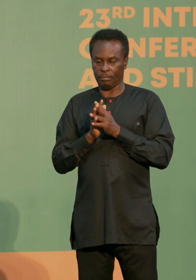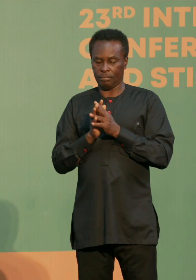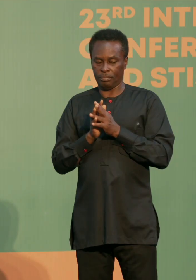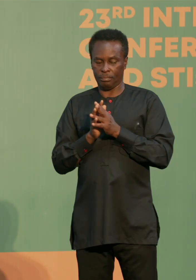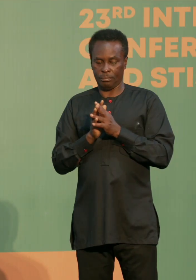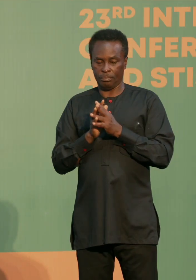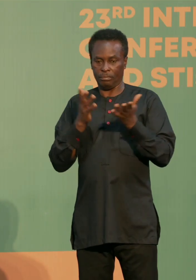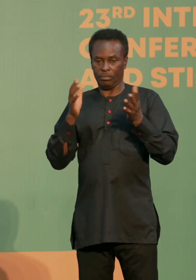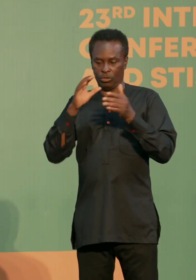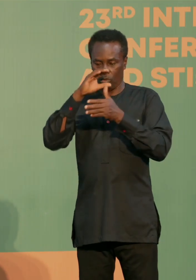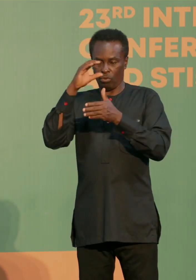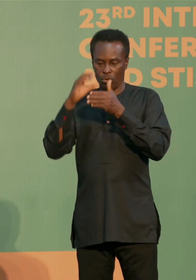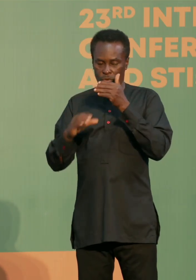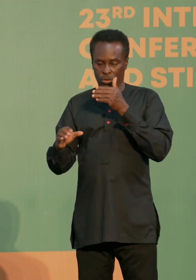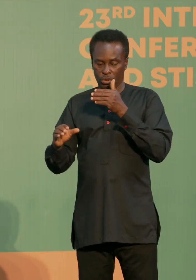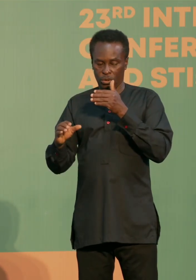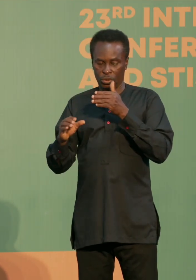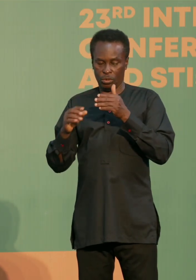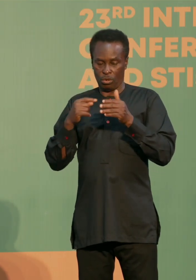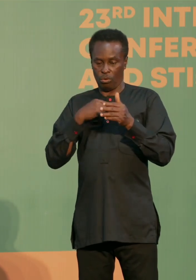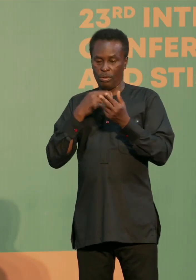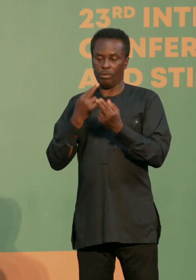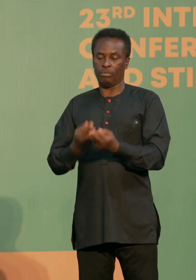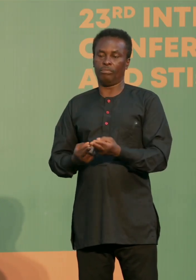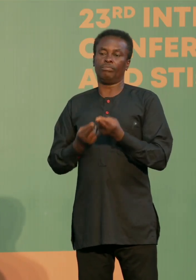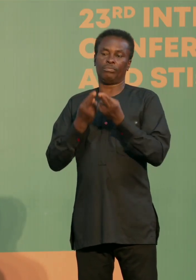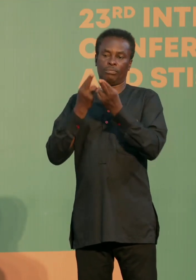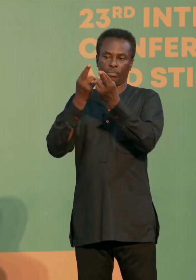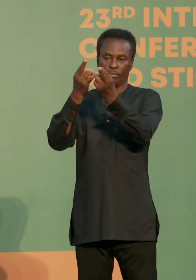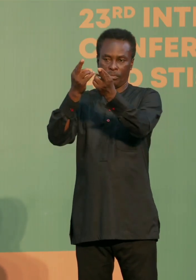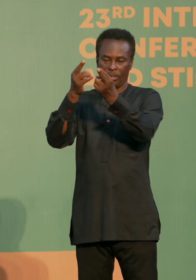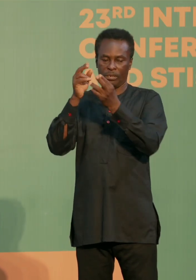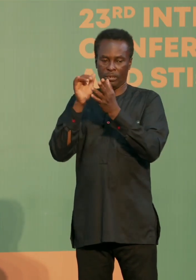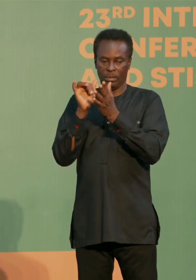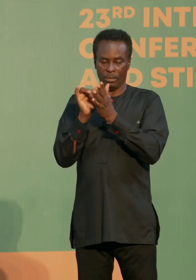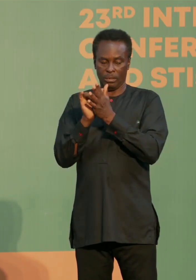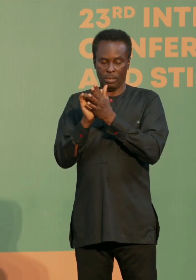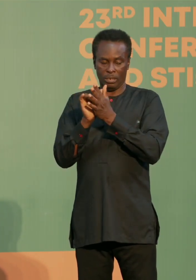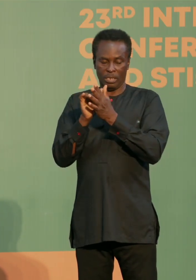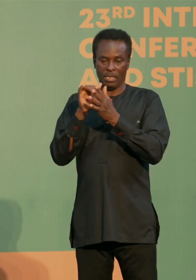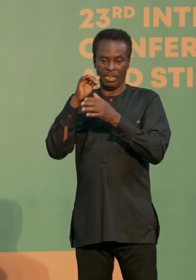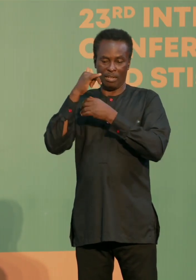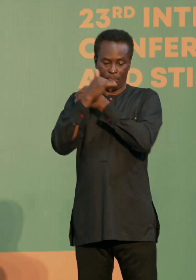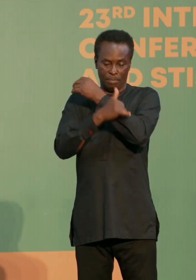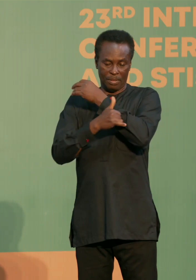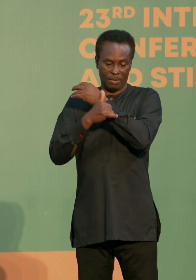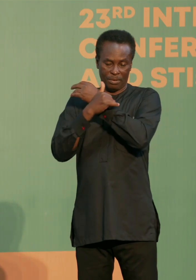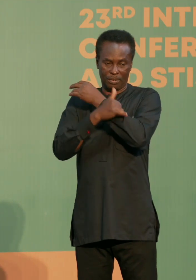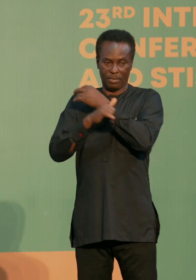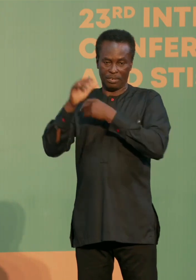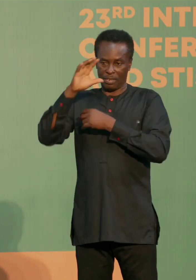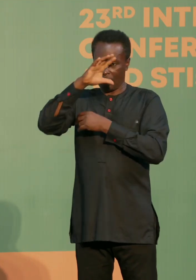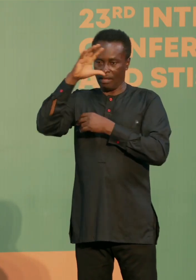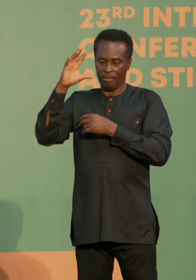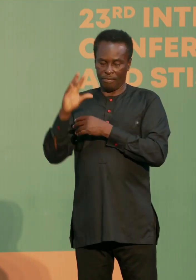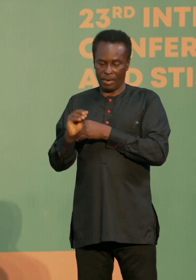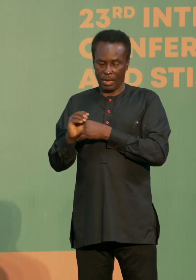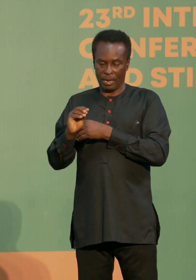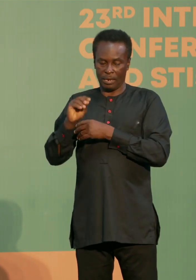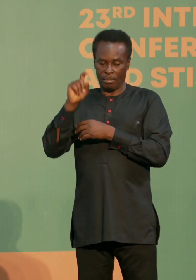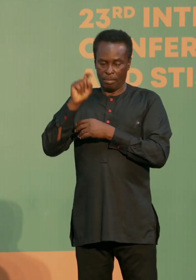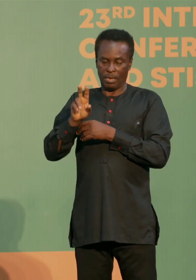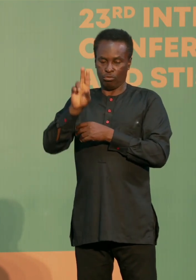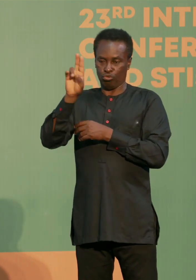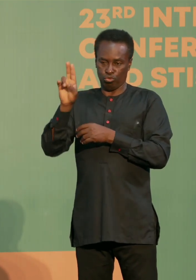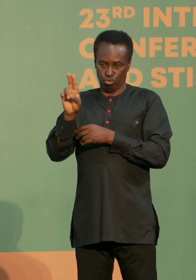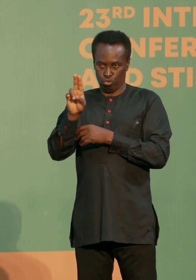Comme conclusion, nous recommandons que les pays africains, notamment notre pays, utilisent les